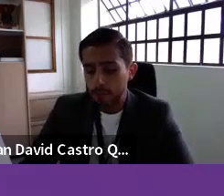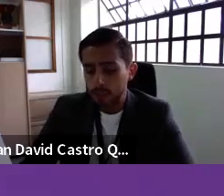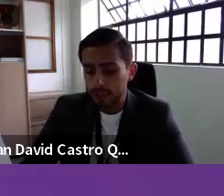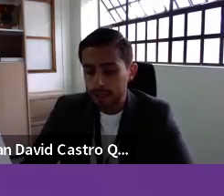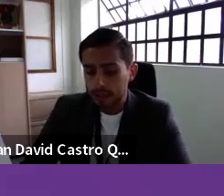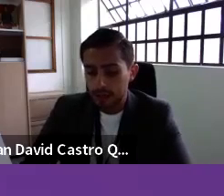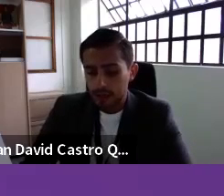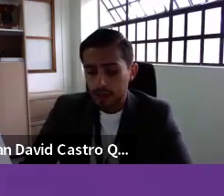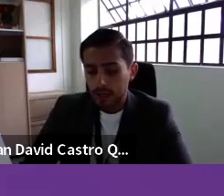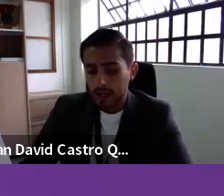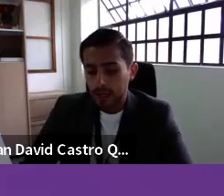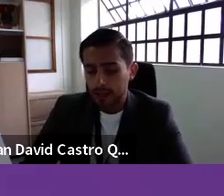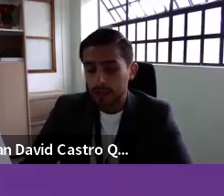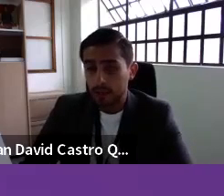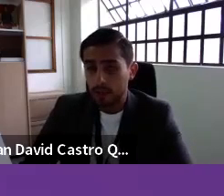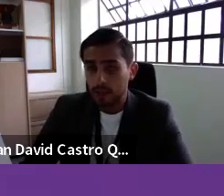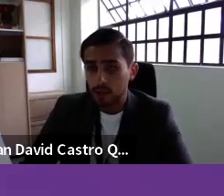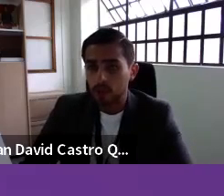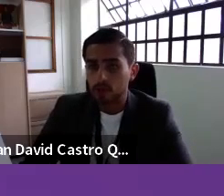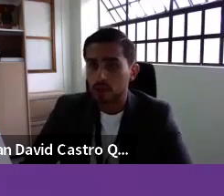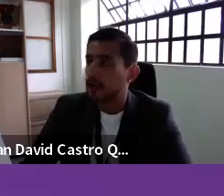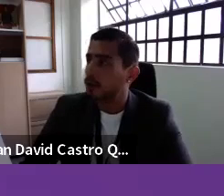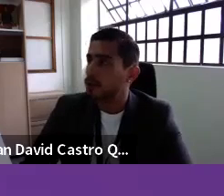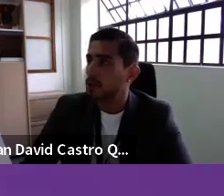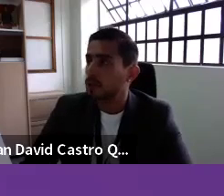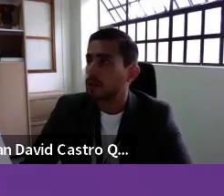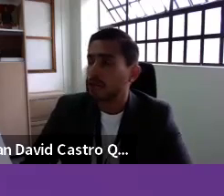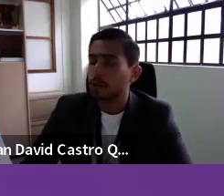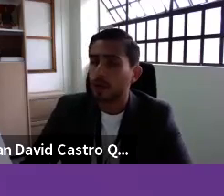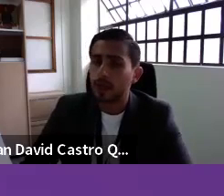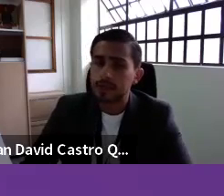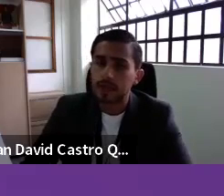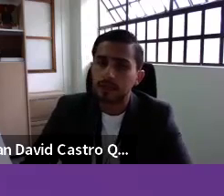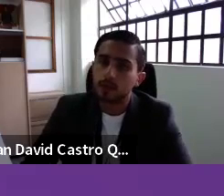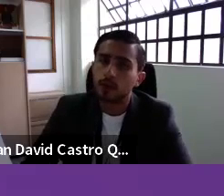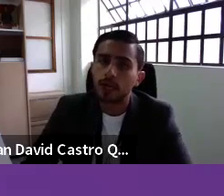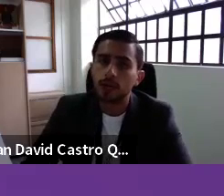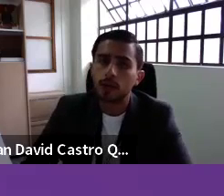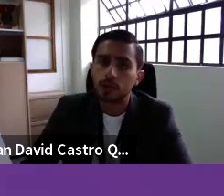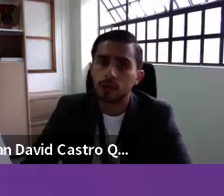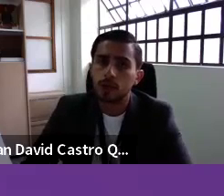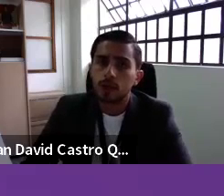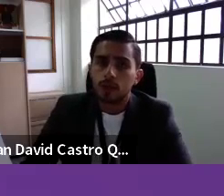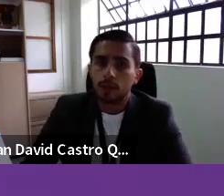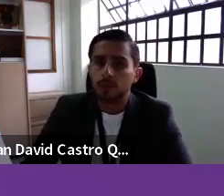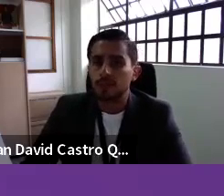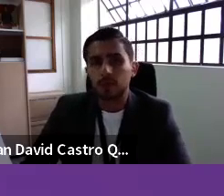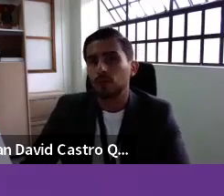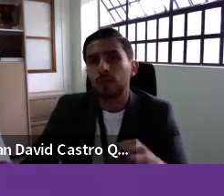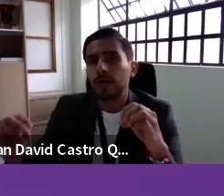política de apropiación social del conocimiento en el marco de la ciencia, la tecnología y la innovación, vamos a empezar con una